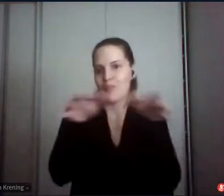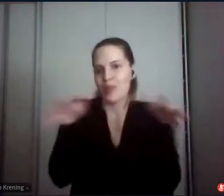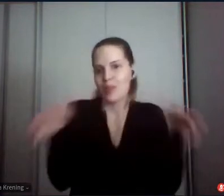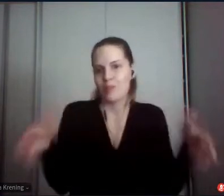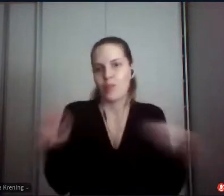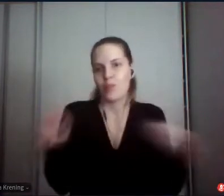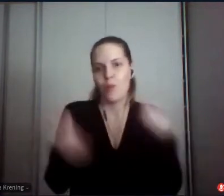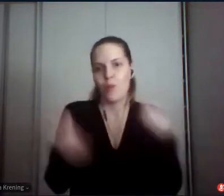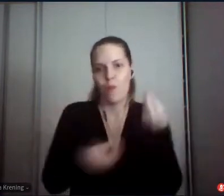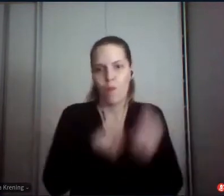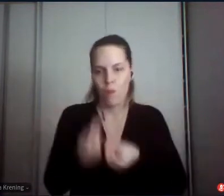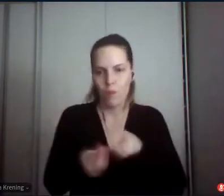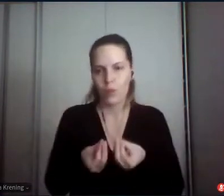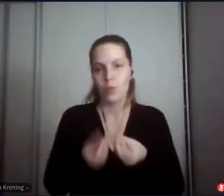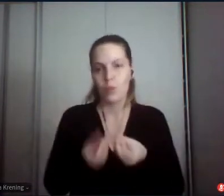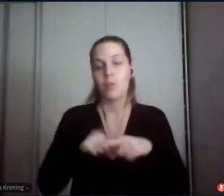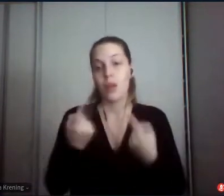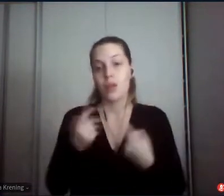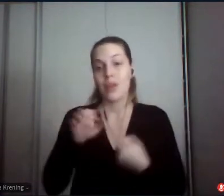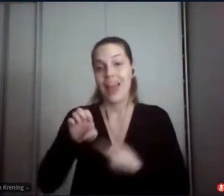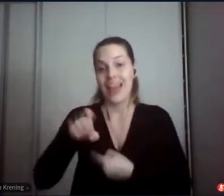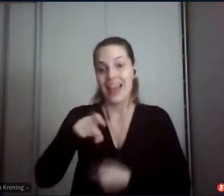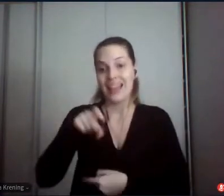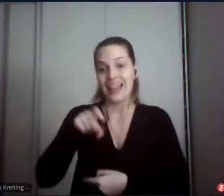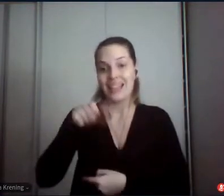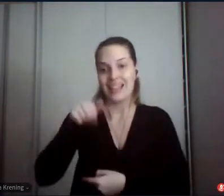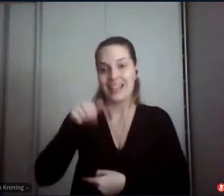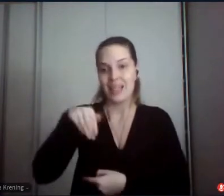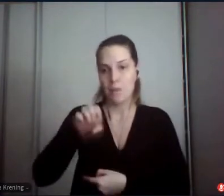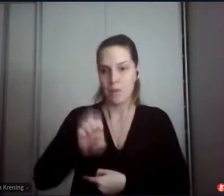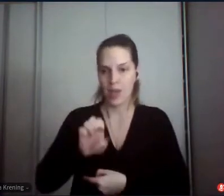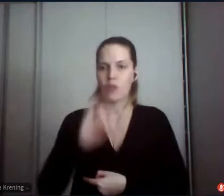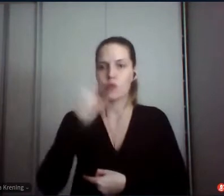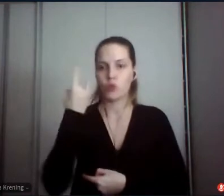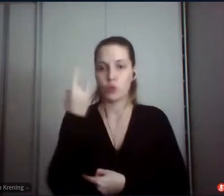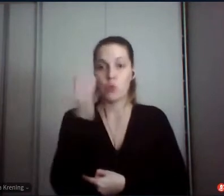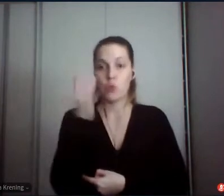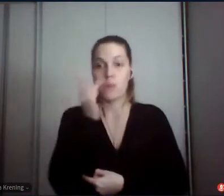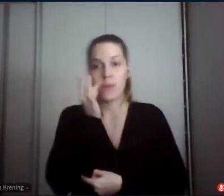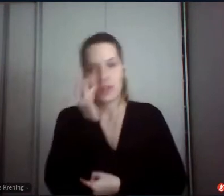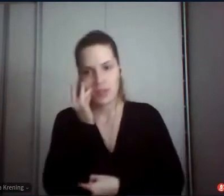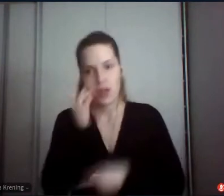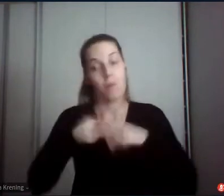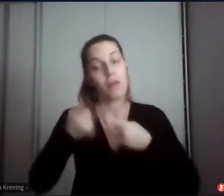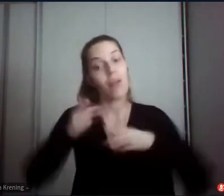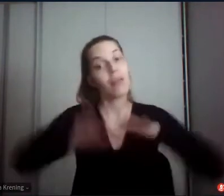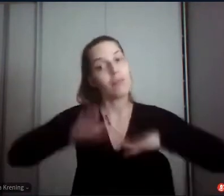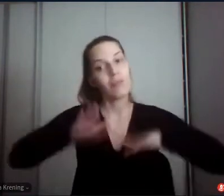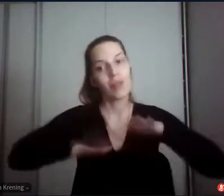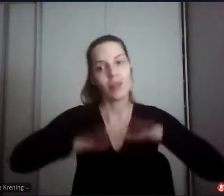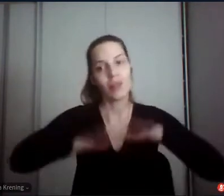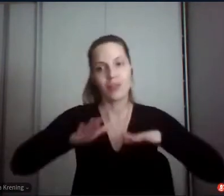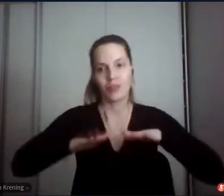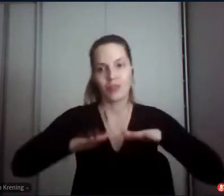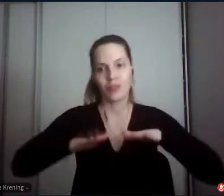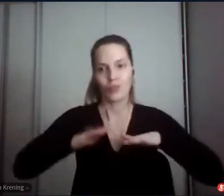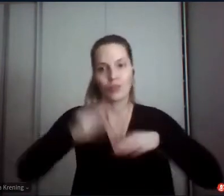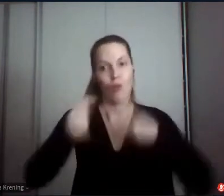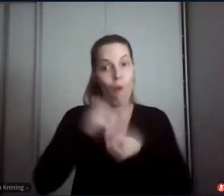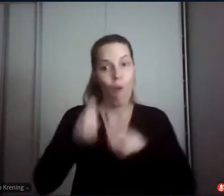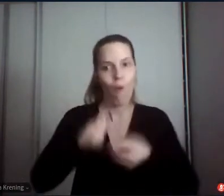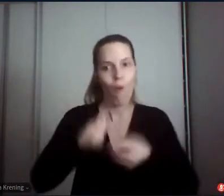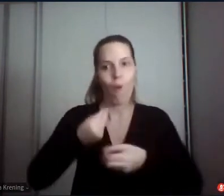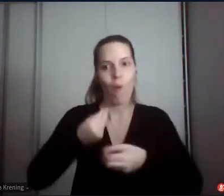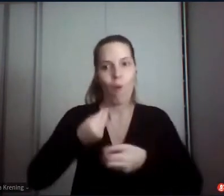seja presencial. Mas isso vai depender das condições que a gente vai ter, né, para a aplicação desse exame. Então, a gente não tem